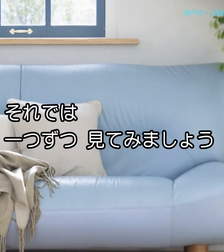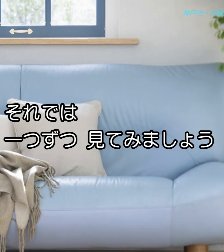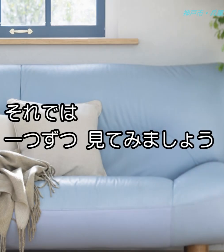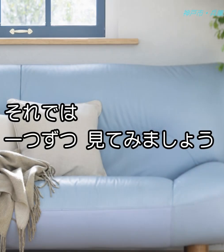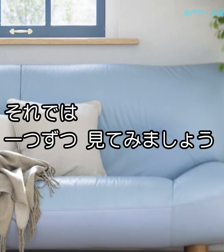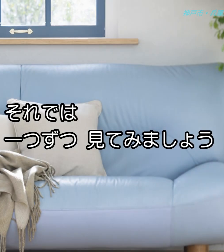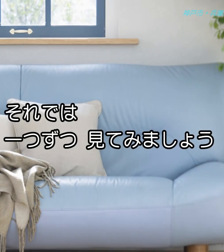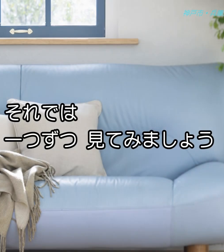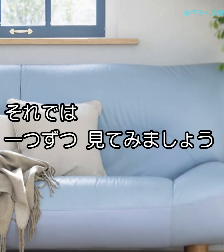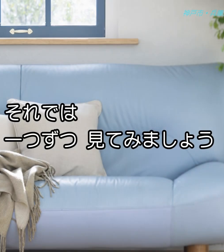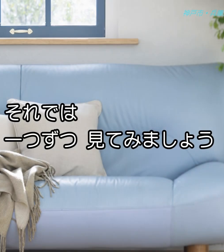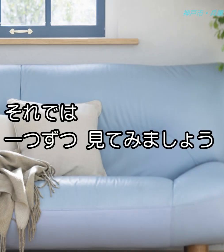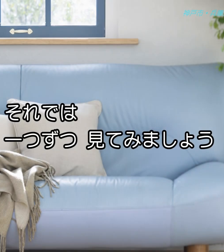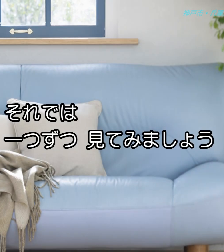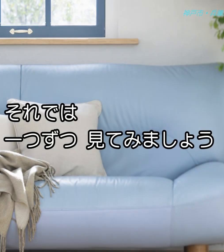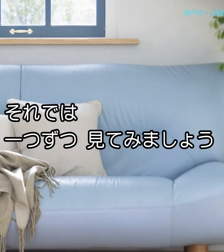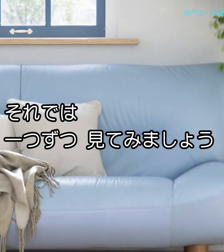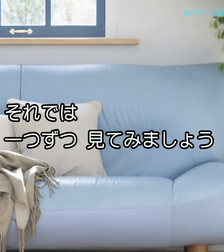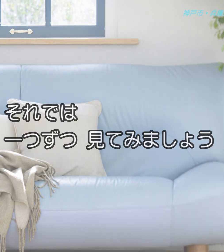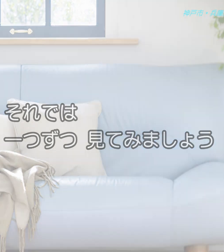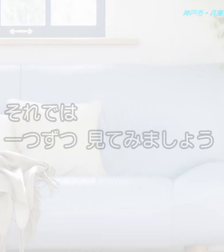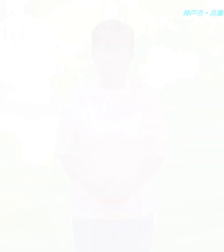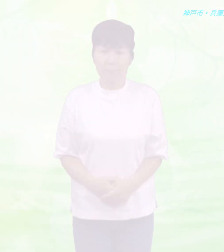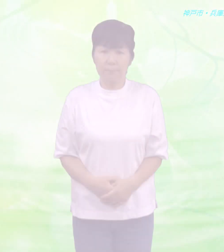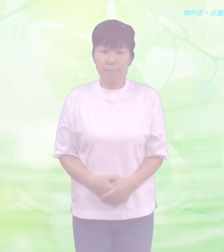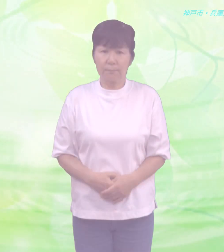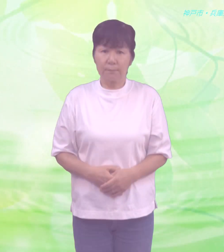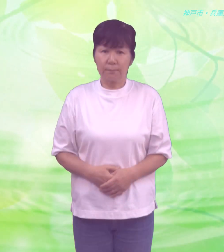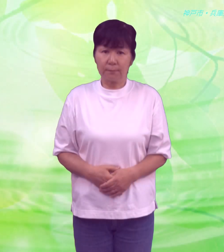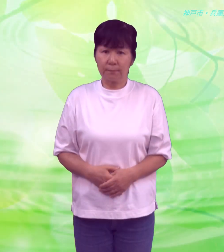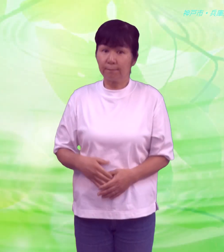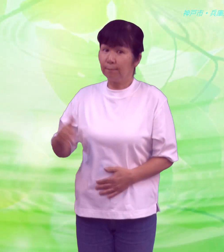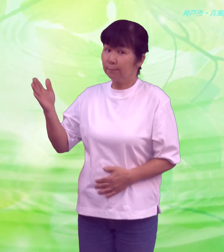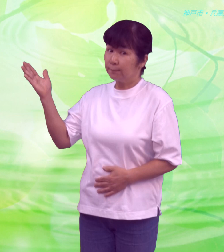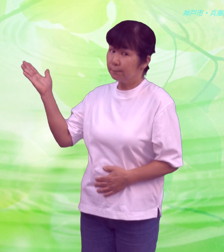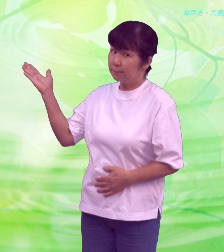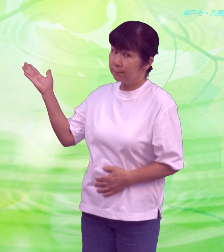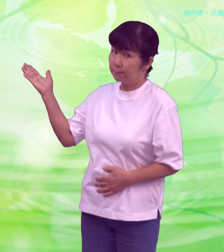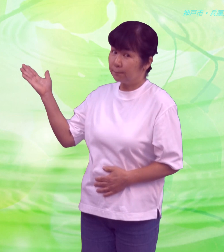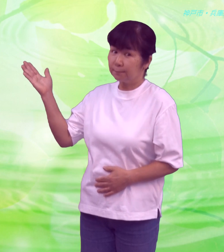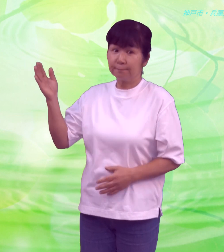それでは一つずつ見てみましょう垂水区